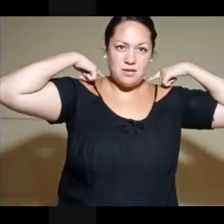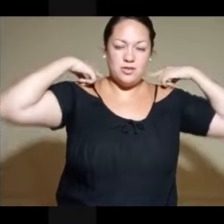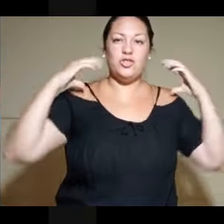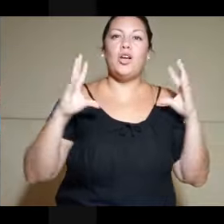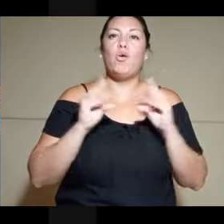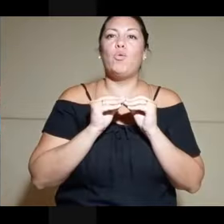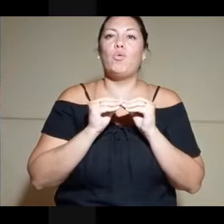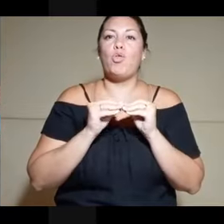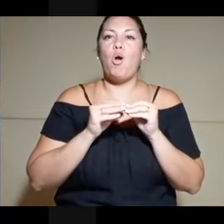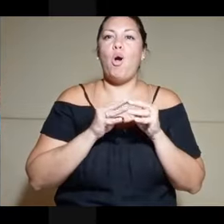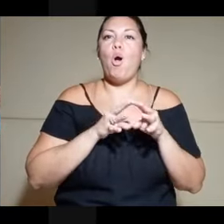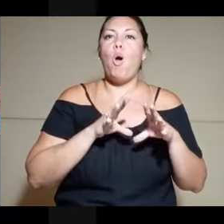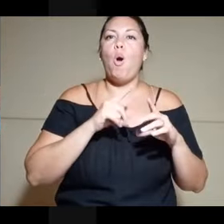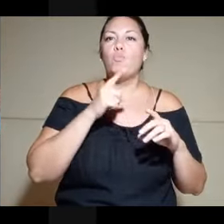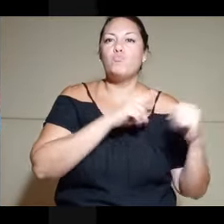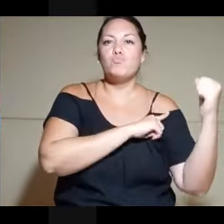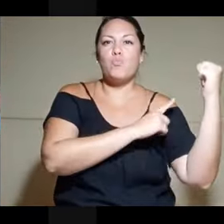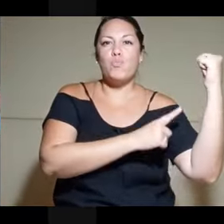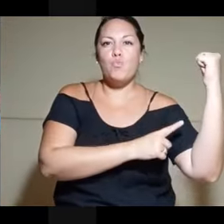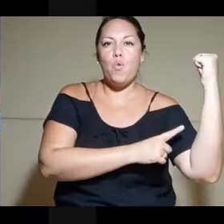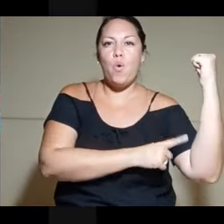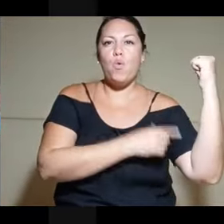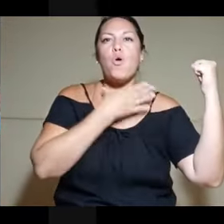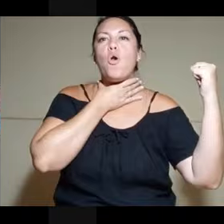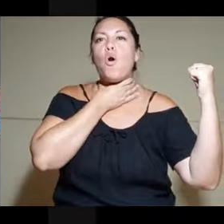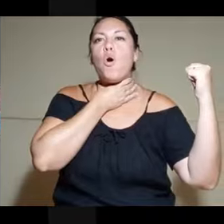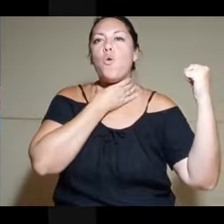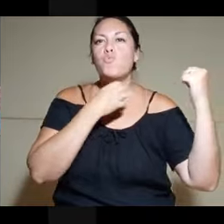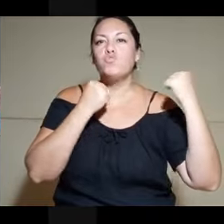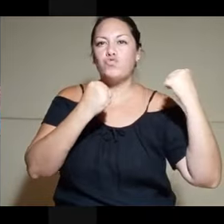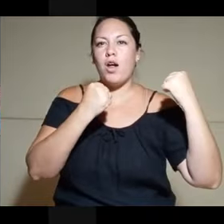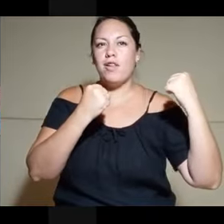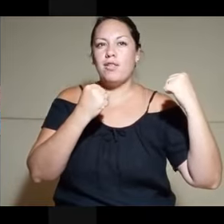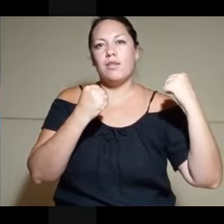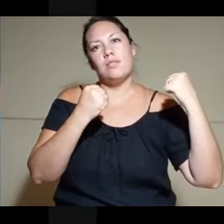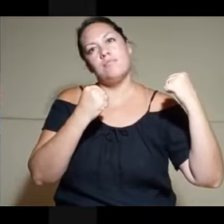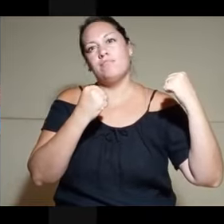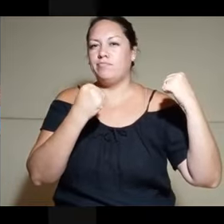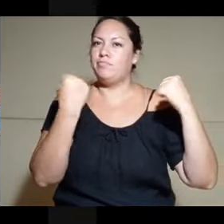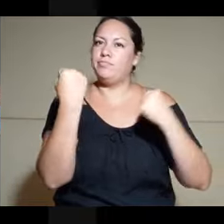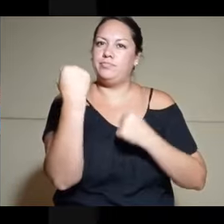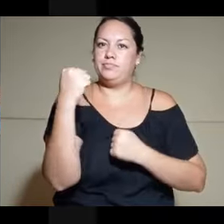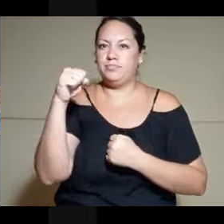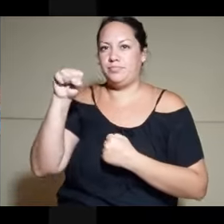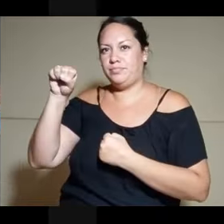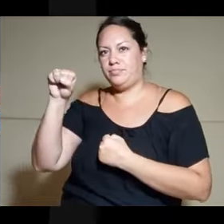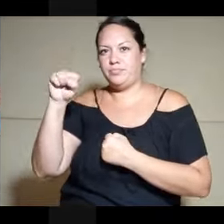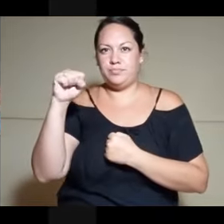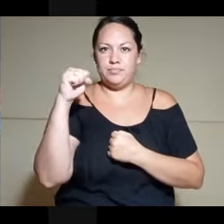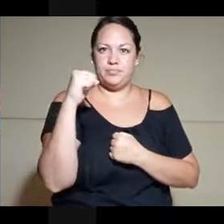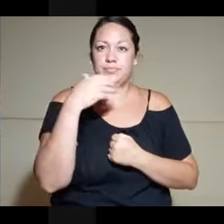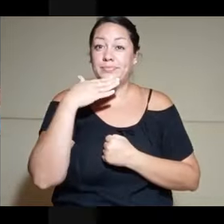esternón y clavícula, y se va hacia la mastoides, que es la que está acá atrás, ¿sí? Son los dos músculos que van acá en el cuello, que son